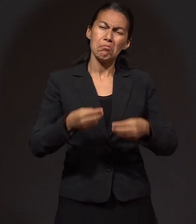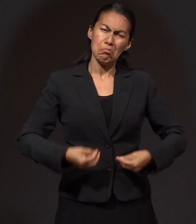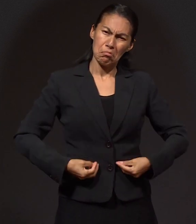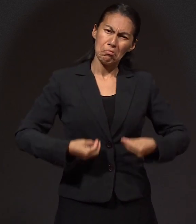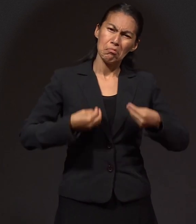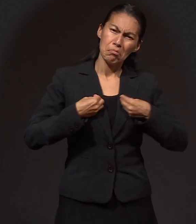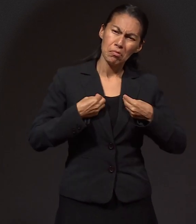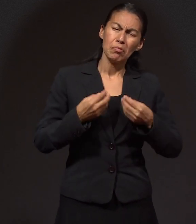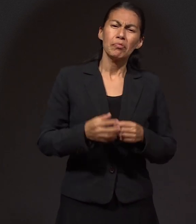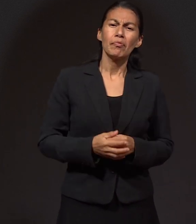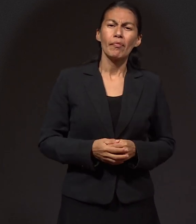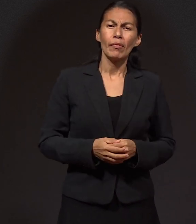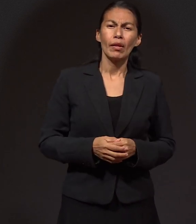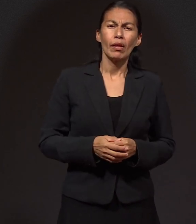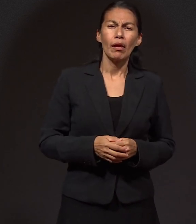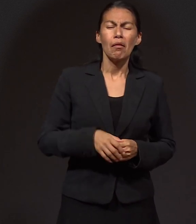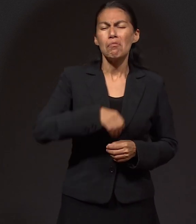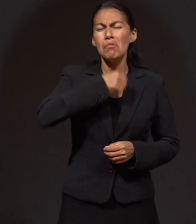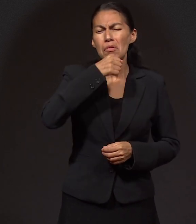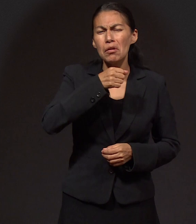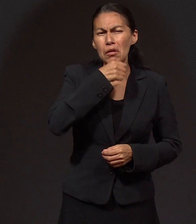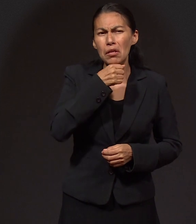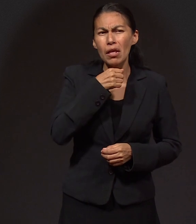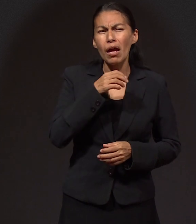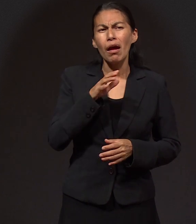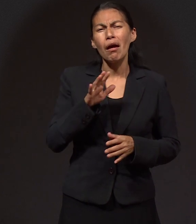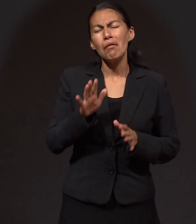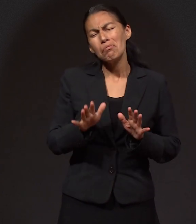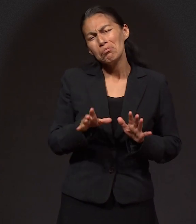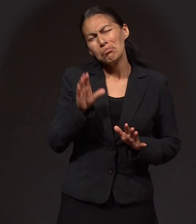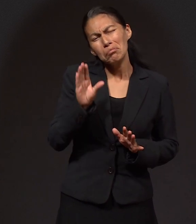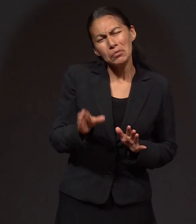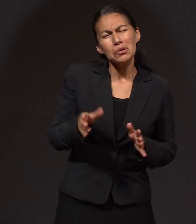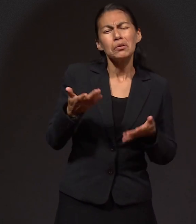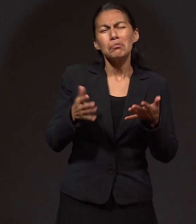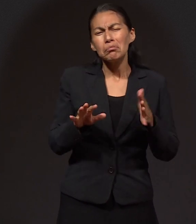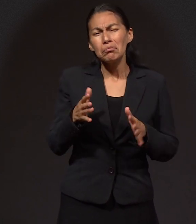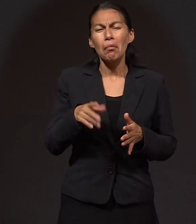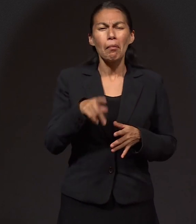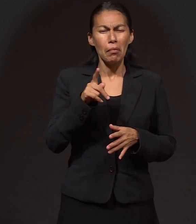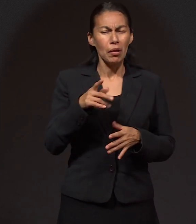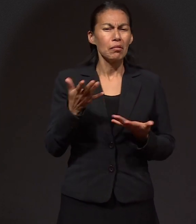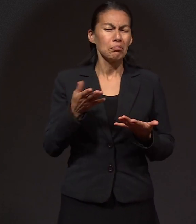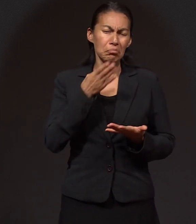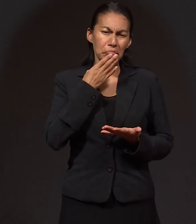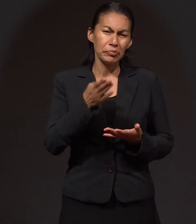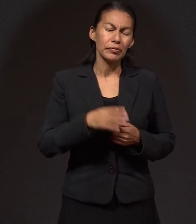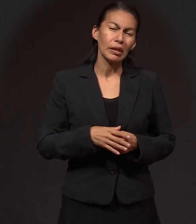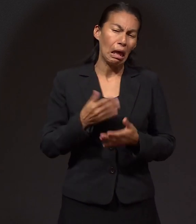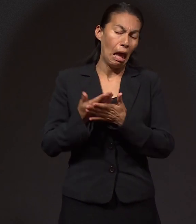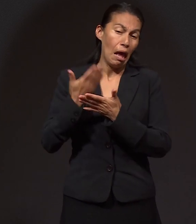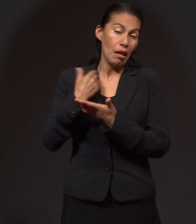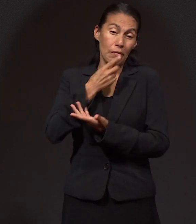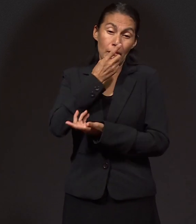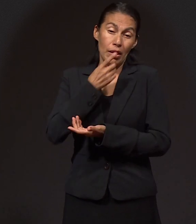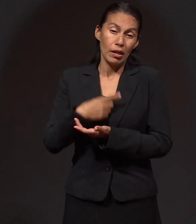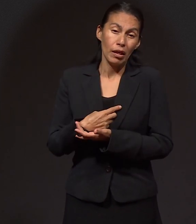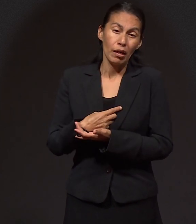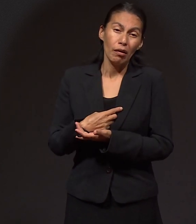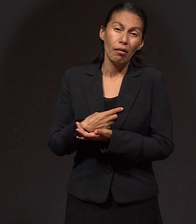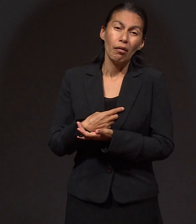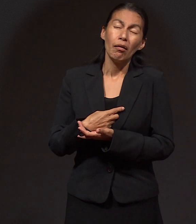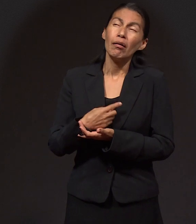una viejita muy simpática. Tiene su carácter, pero es maravilloso. Un día me dijo, ay hijo,